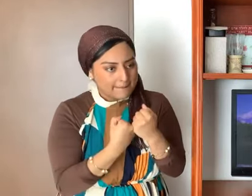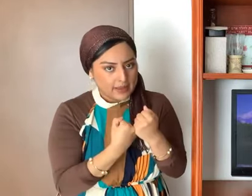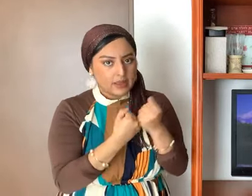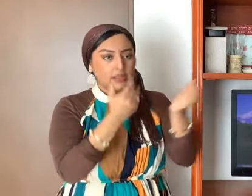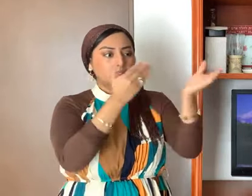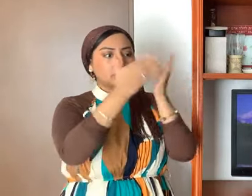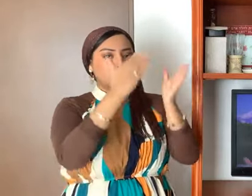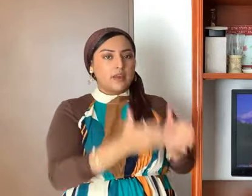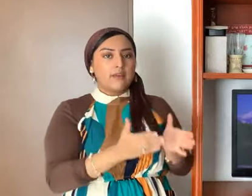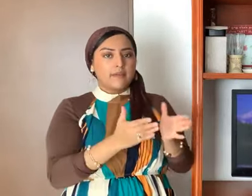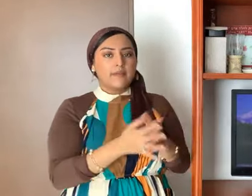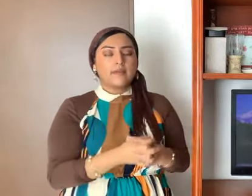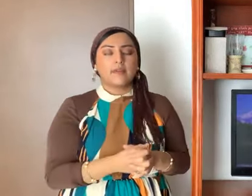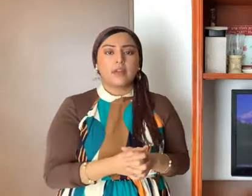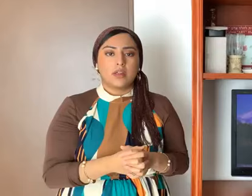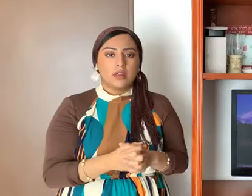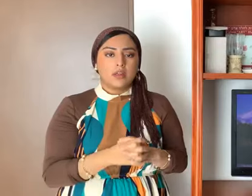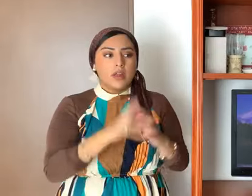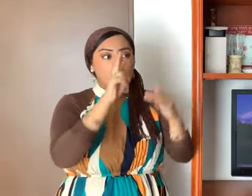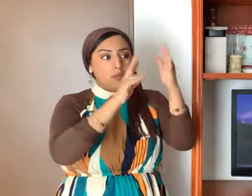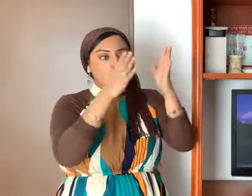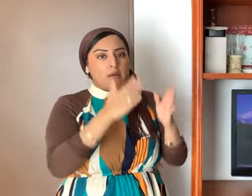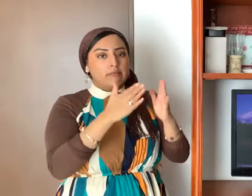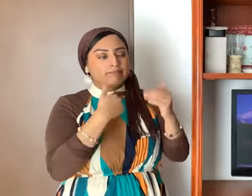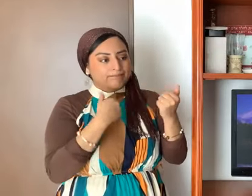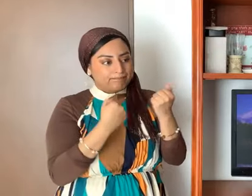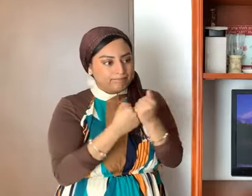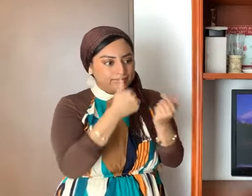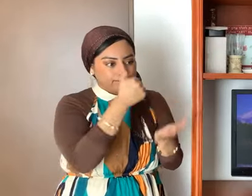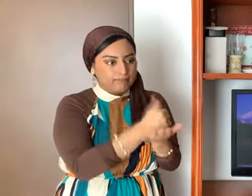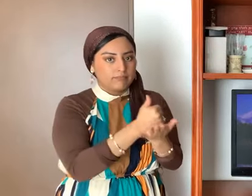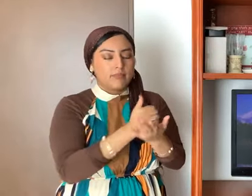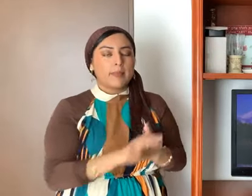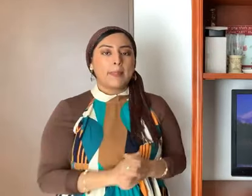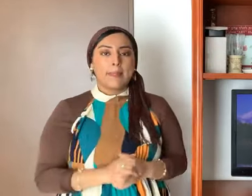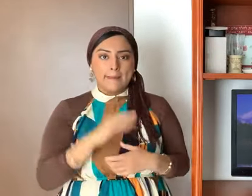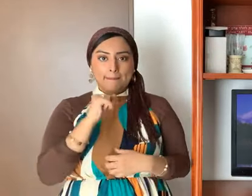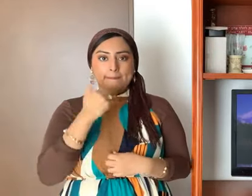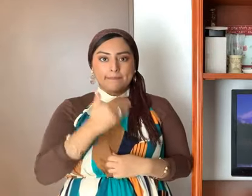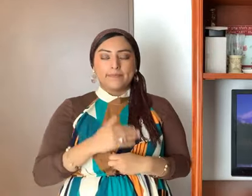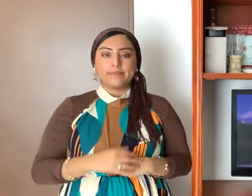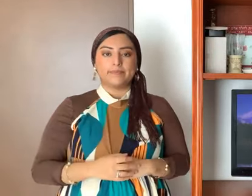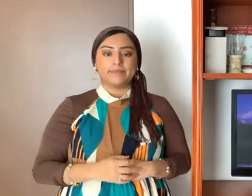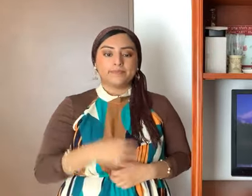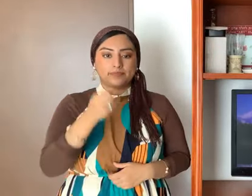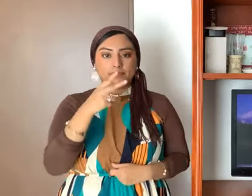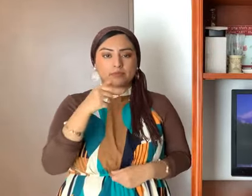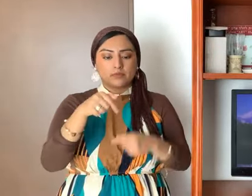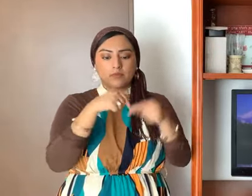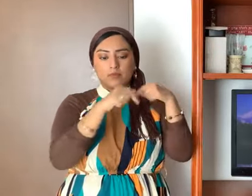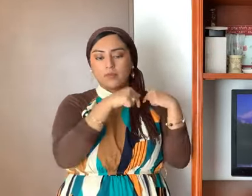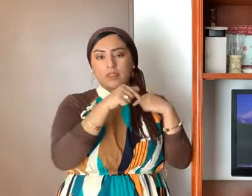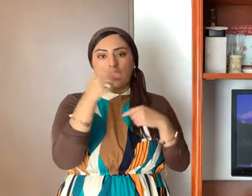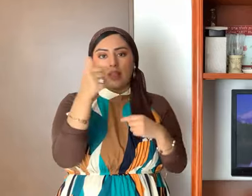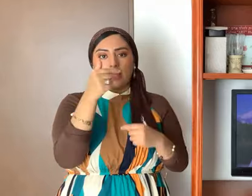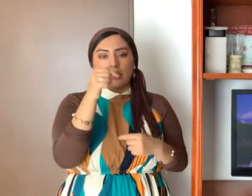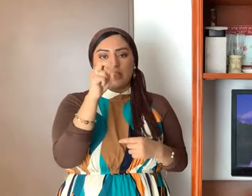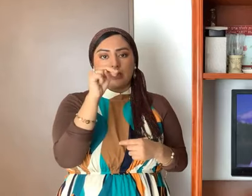los siervos del Eterno, apoyar a los hijos de Yahweh. ¿Amén? Muy bien. Vamos a regresar entonces a